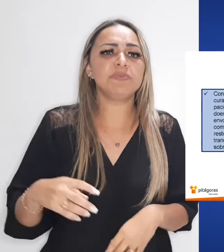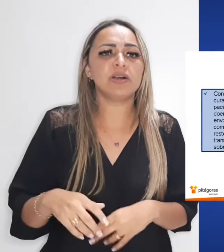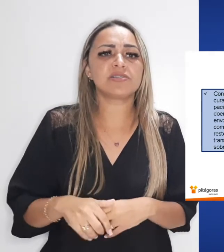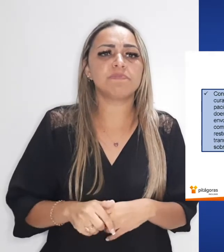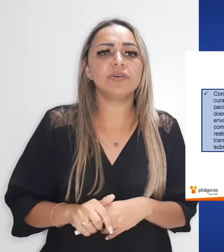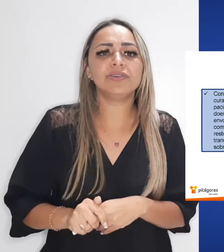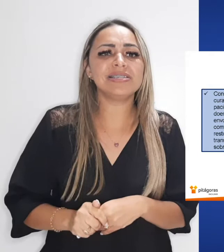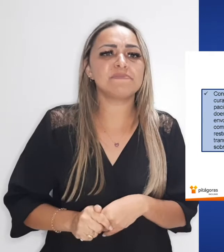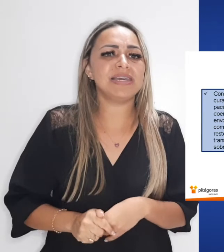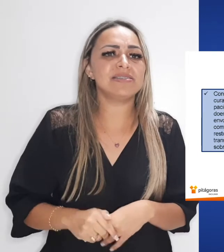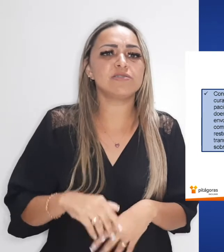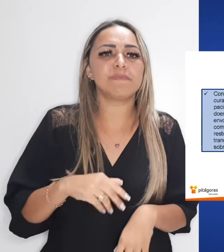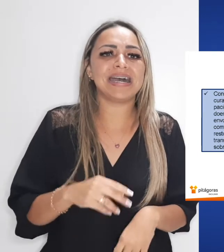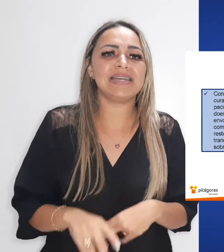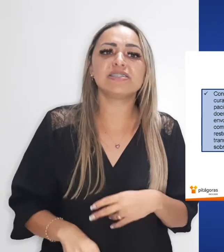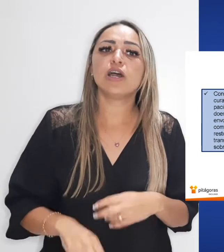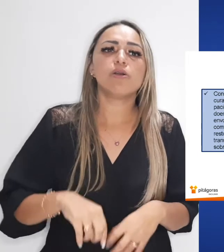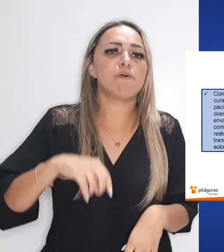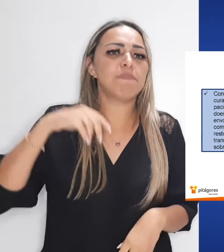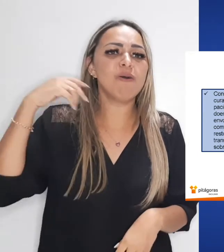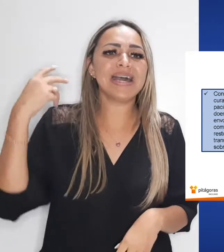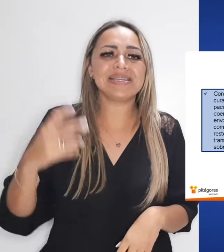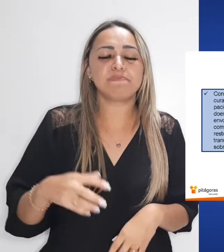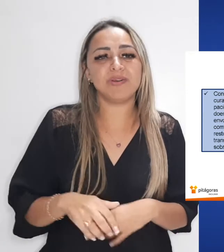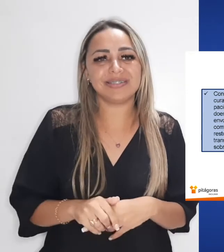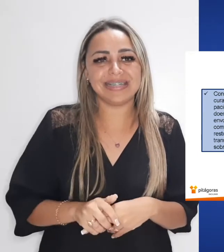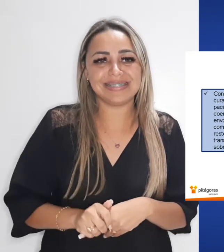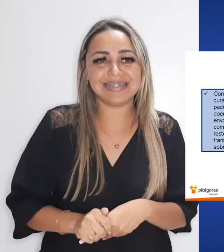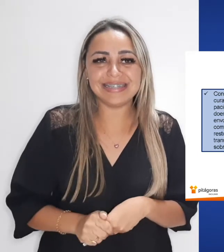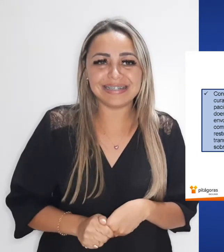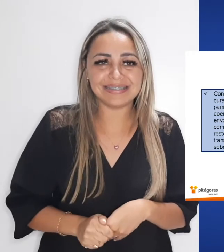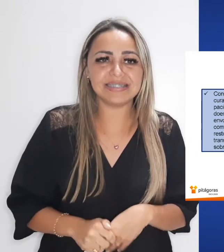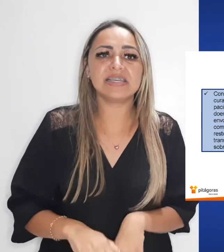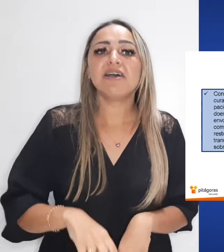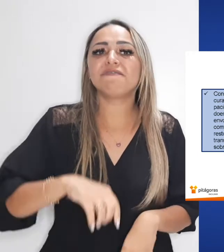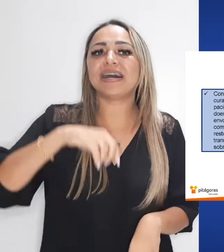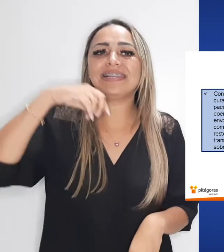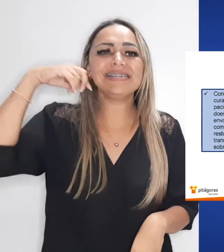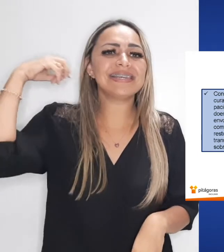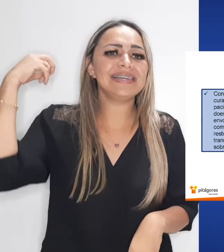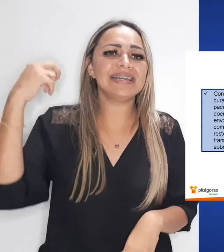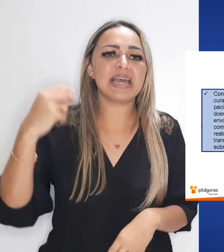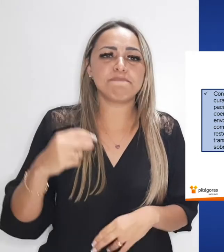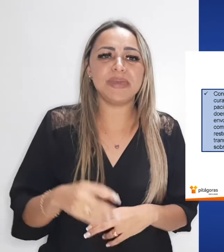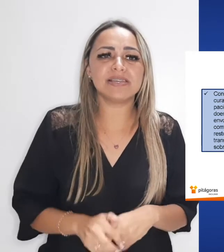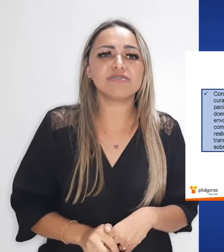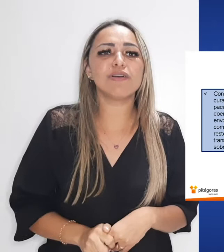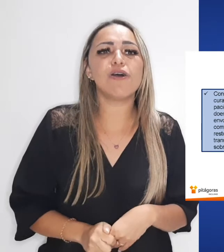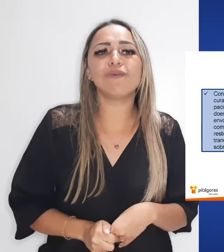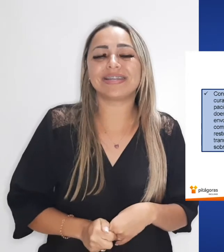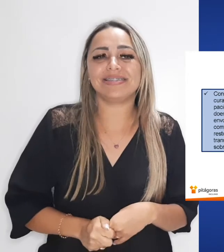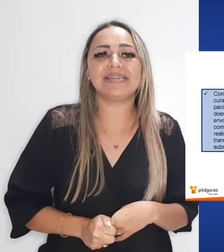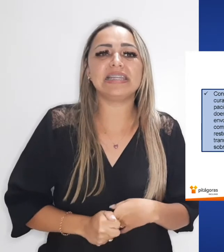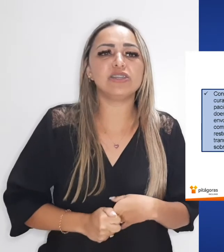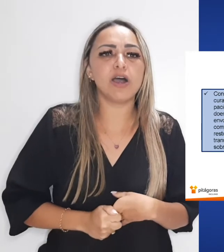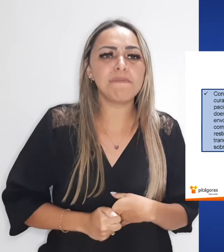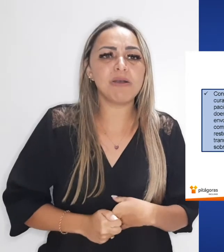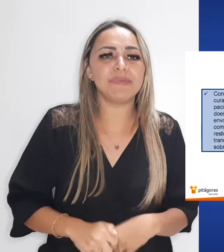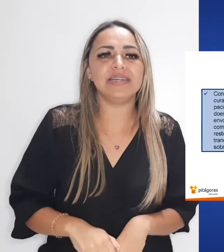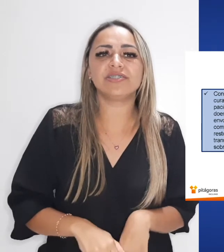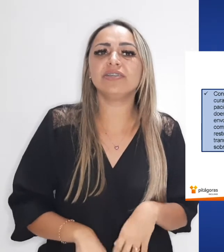de antibiótico por 2 meses ou mais, com pouca resposta nas crianças. Falência em ganhar peso ou